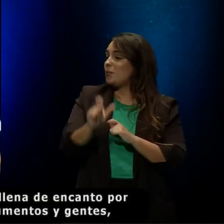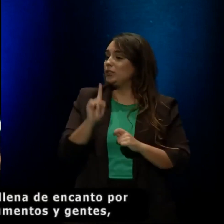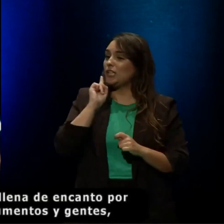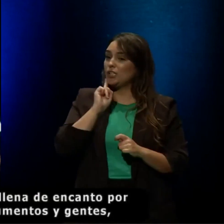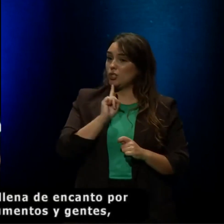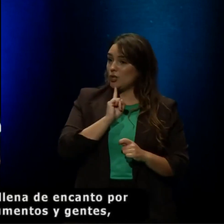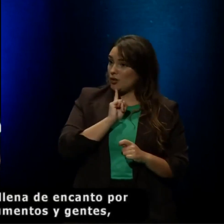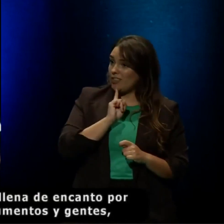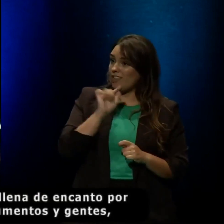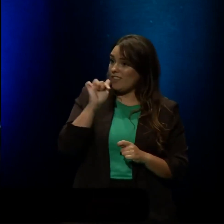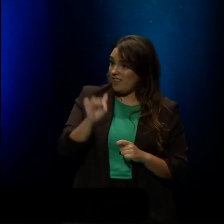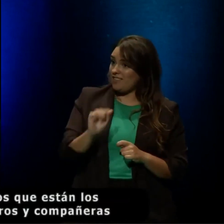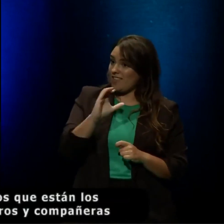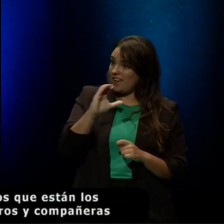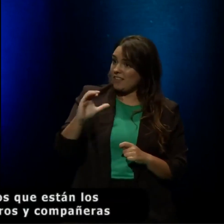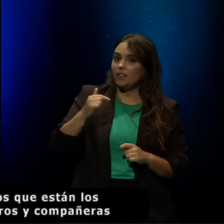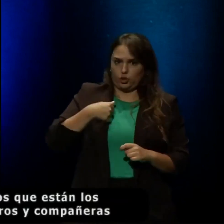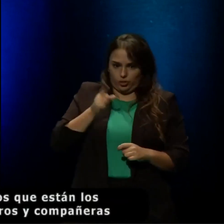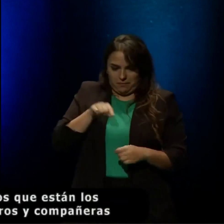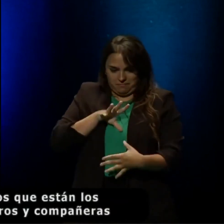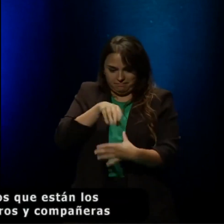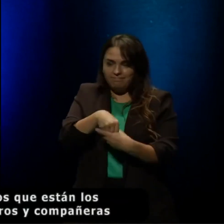Sordas de Cáceres y yo misma.